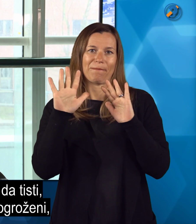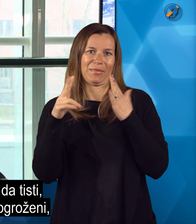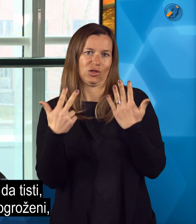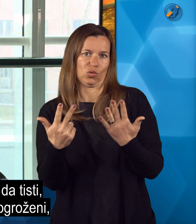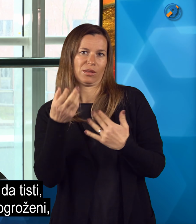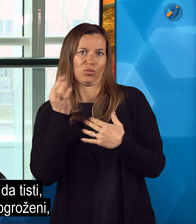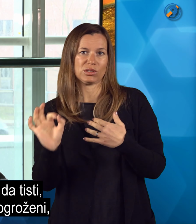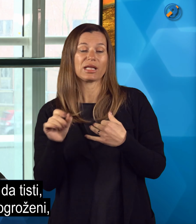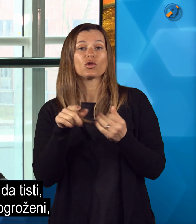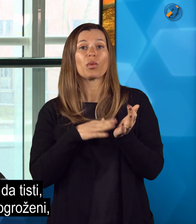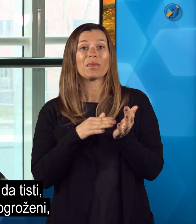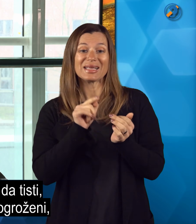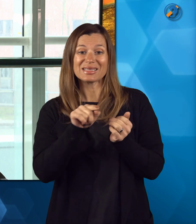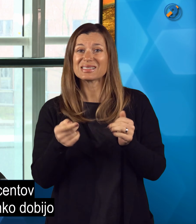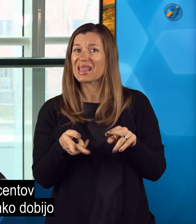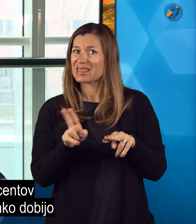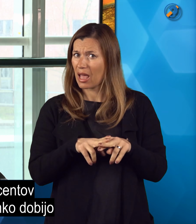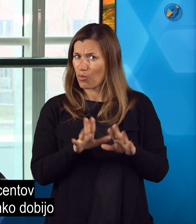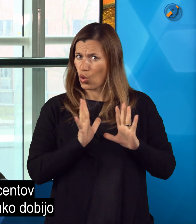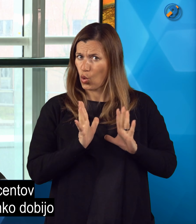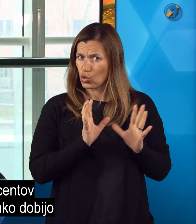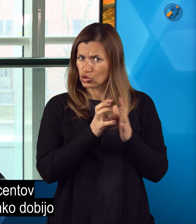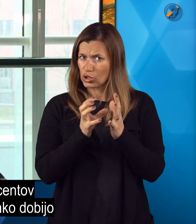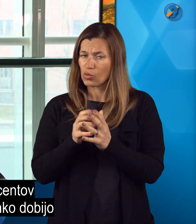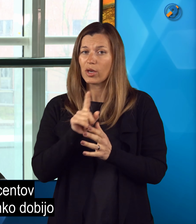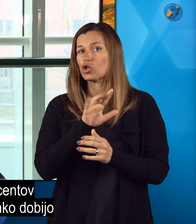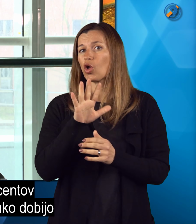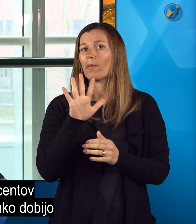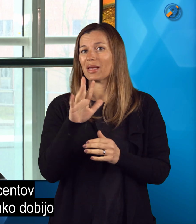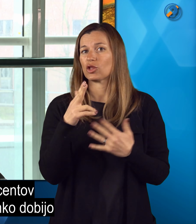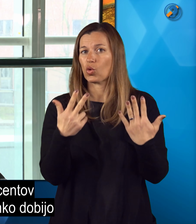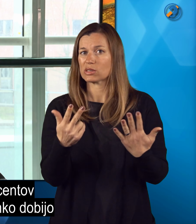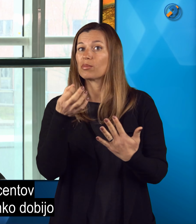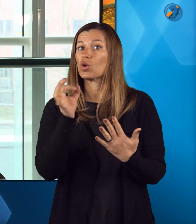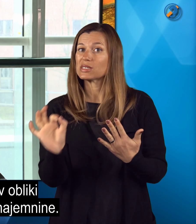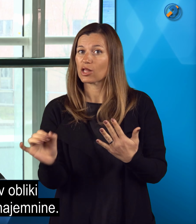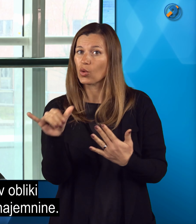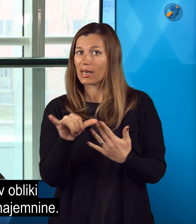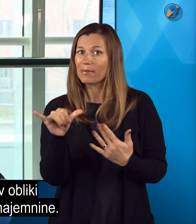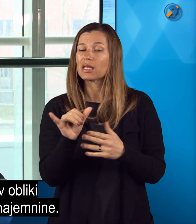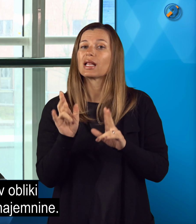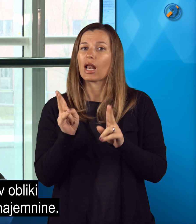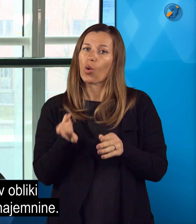tisti, ki so najbolj ogroženi, do 85% najemnine lahko dobijo v obliki